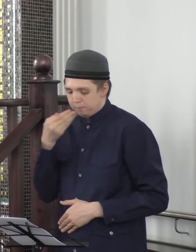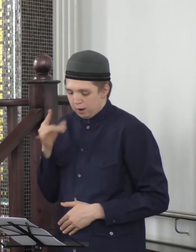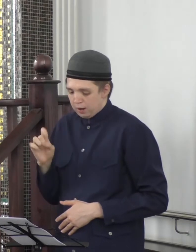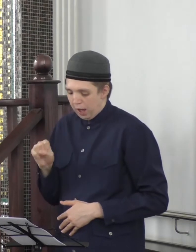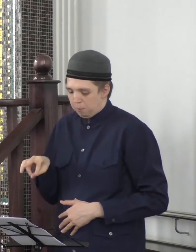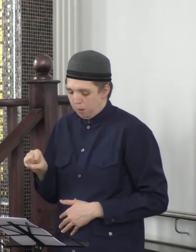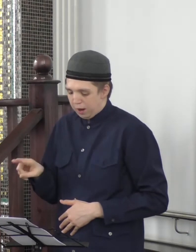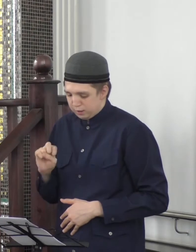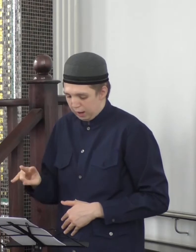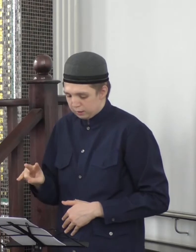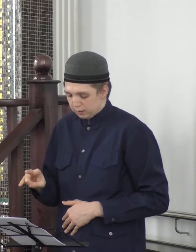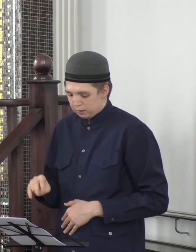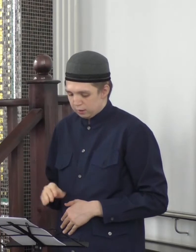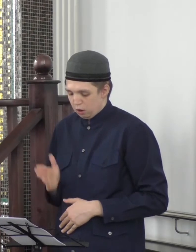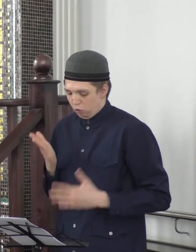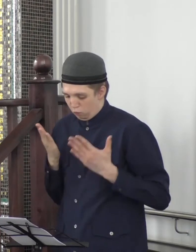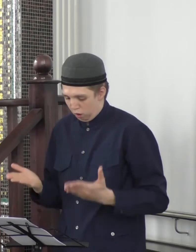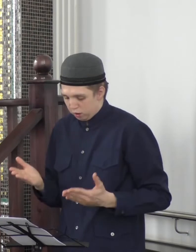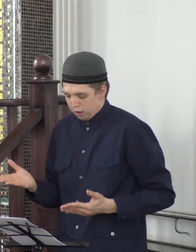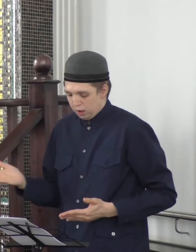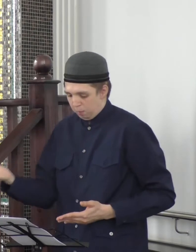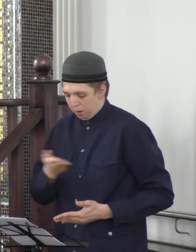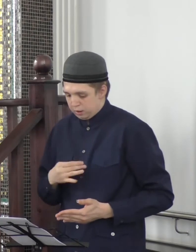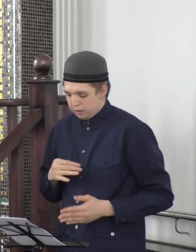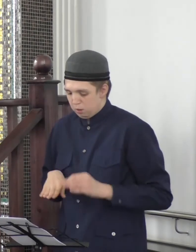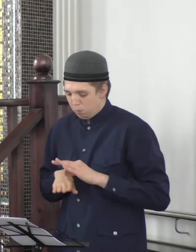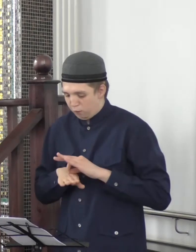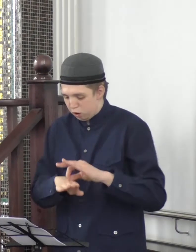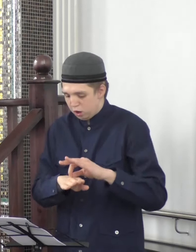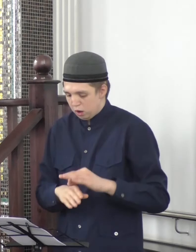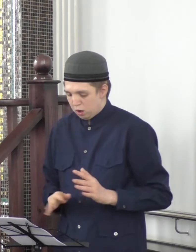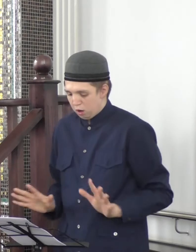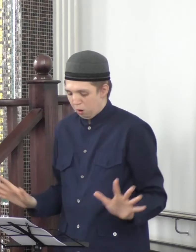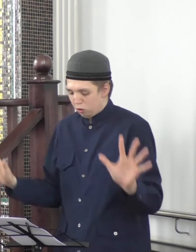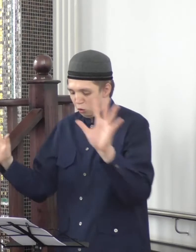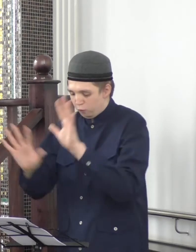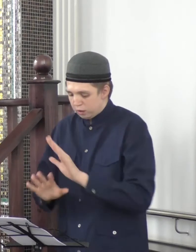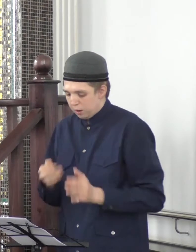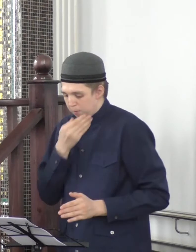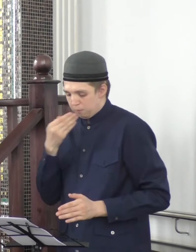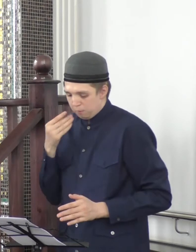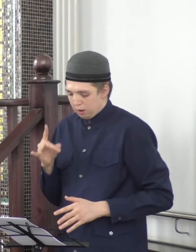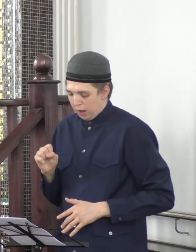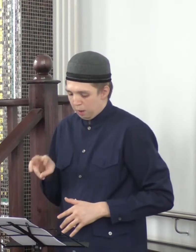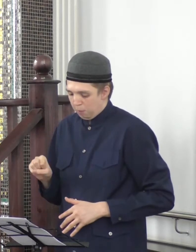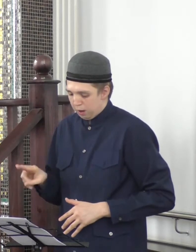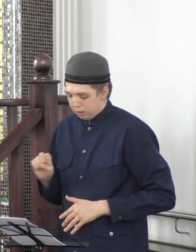динен ялыларын сақлап, өзіміздің келешек буындарға, балаларға, анықларға жеткізерге, хәрбірімізге Аллах Тәғәлә насип